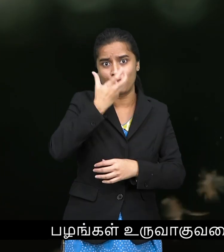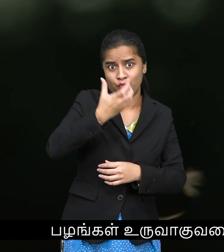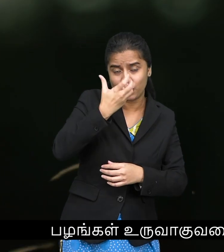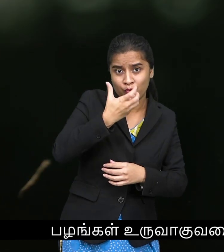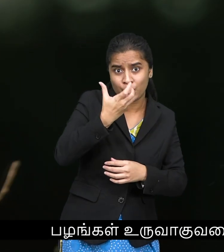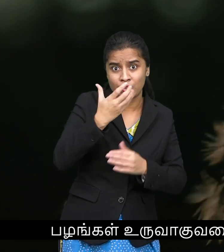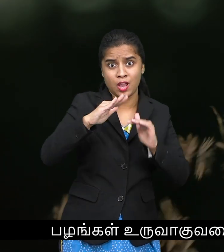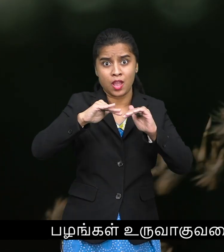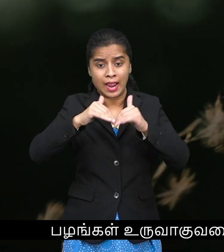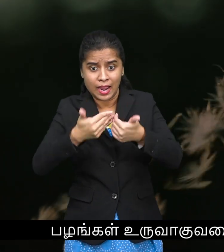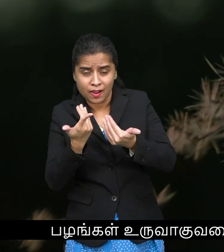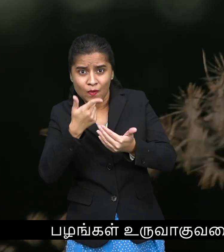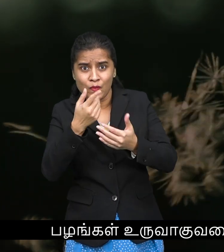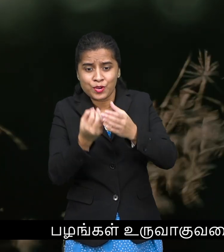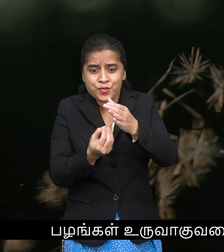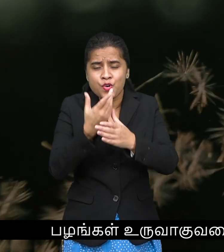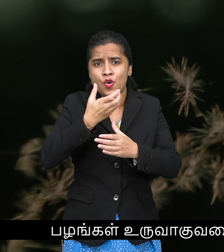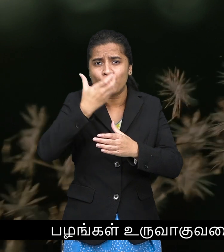உருவாவதை நீங்கள் பார்த்திருக்கிறீர்கள்.